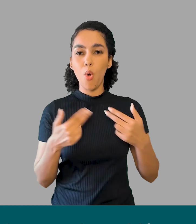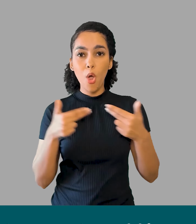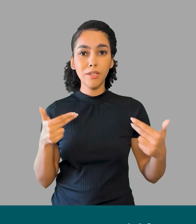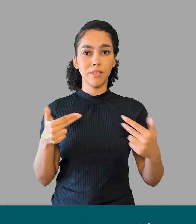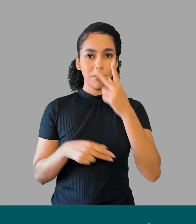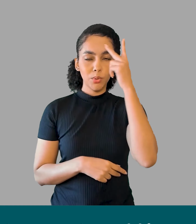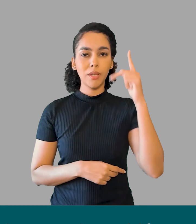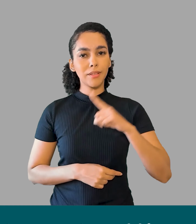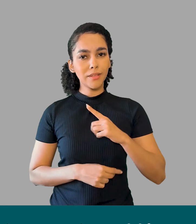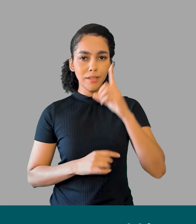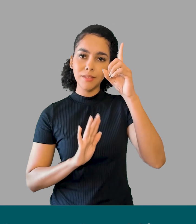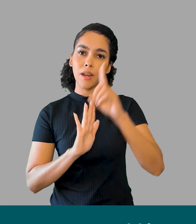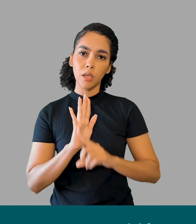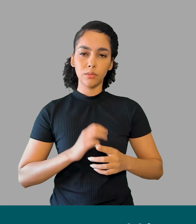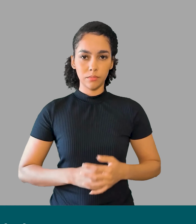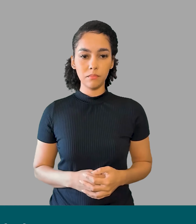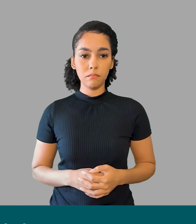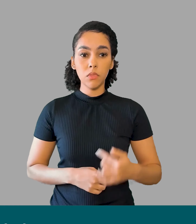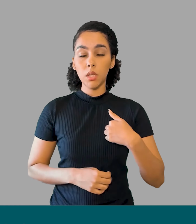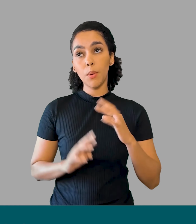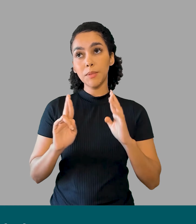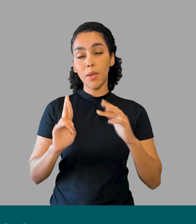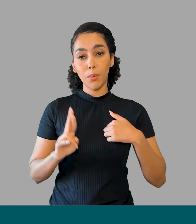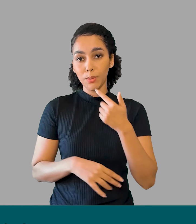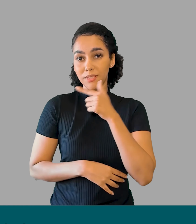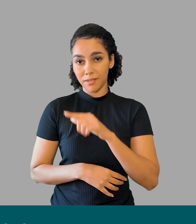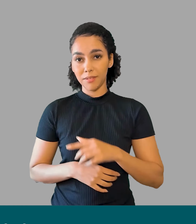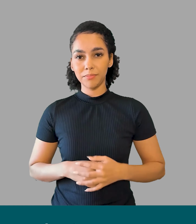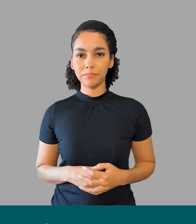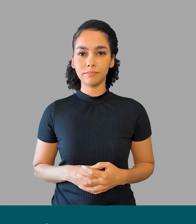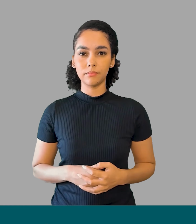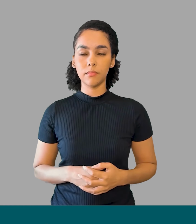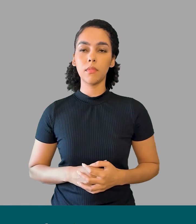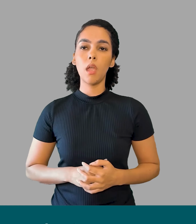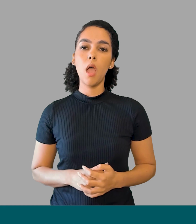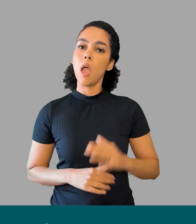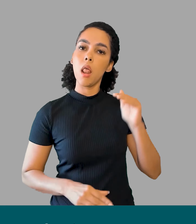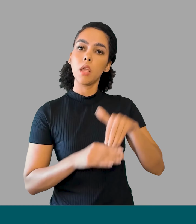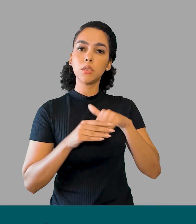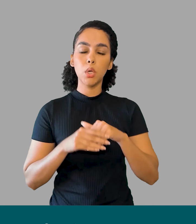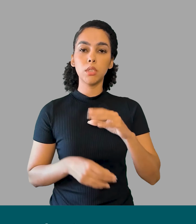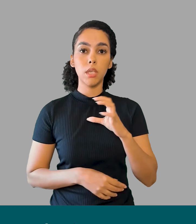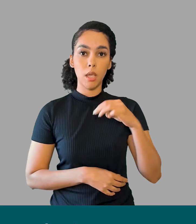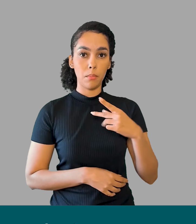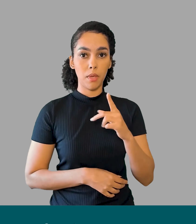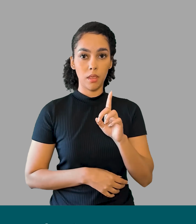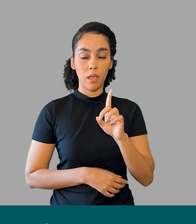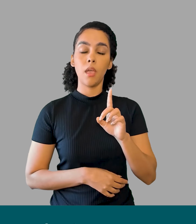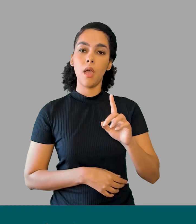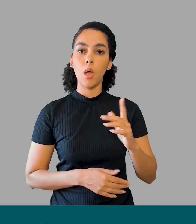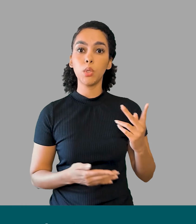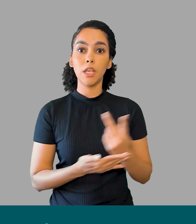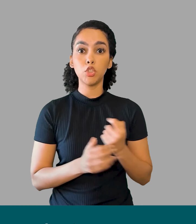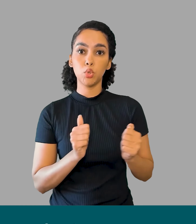pessoas têm direito. E eu espero conseguir isso. As eleições do CMPD acontecem junto com o Encontro